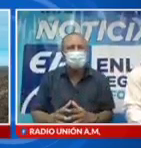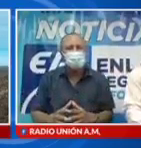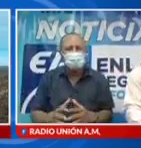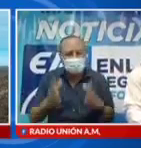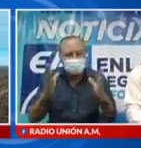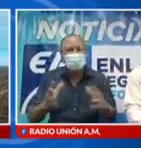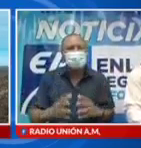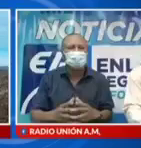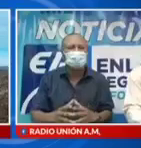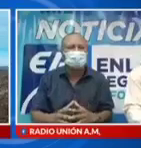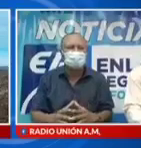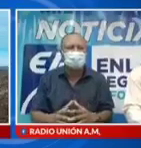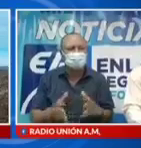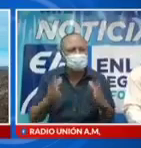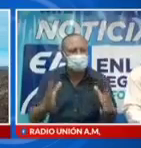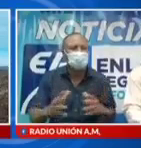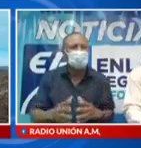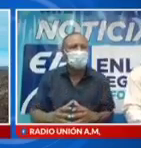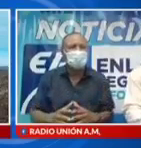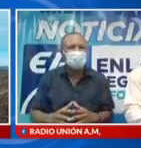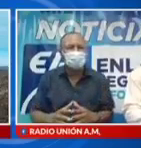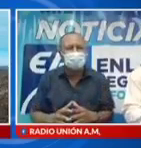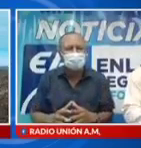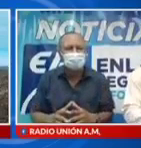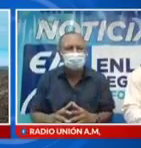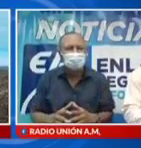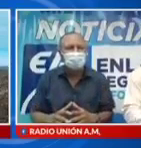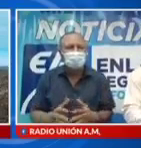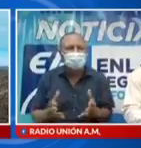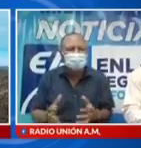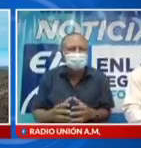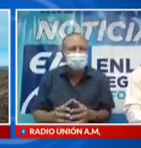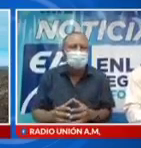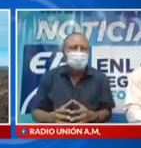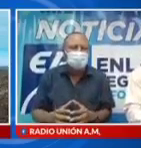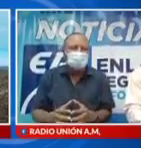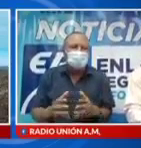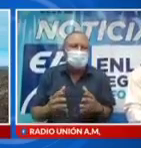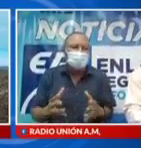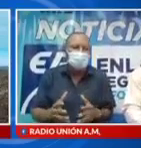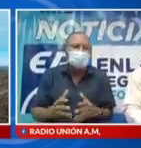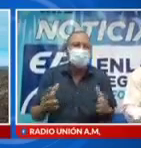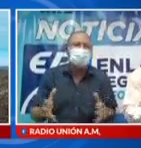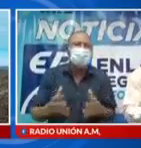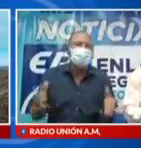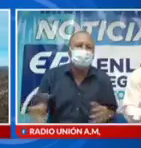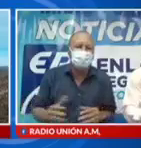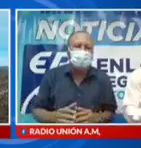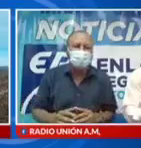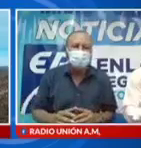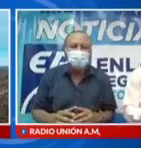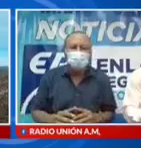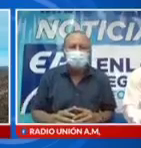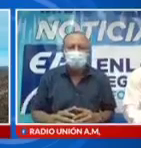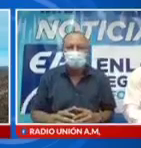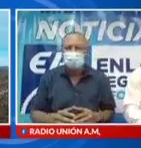que hicieron este proyecto político nefasto para el país? Es decir, que esos de más